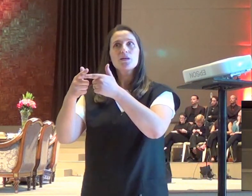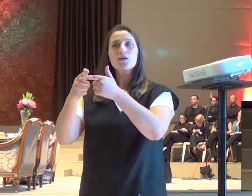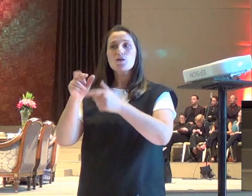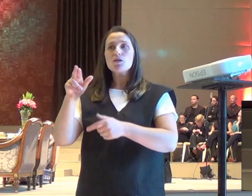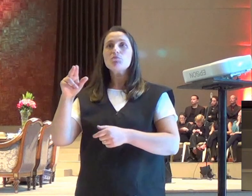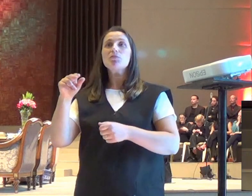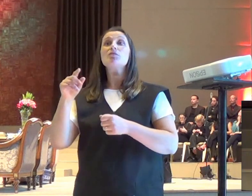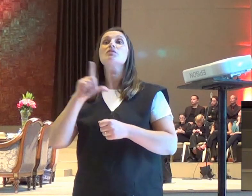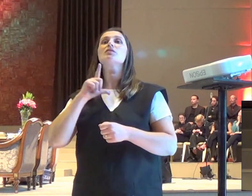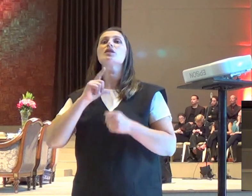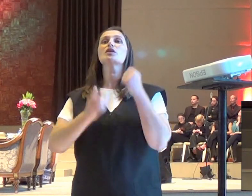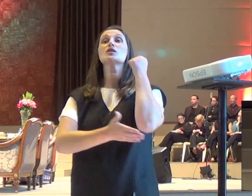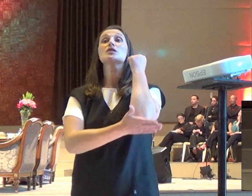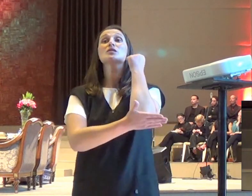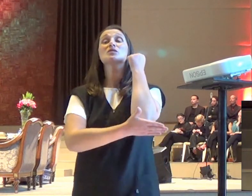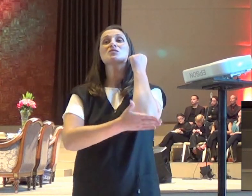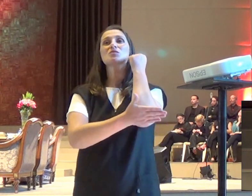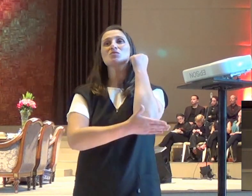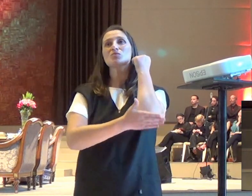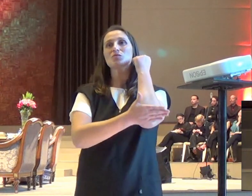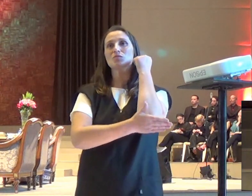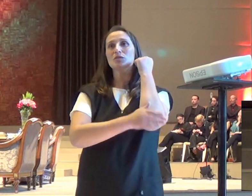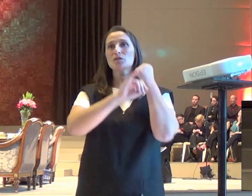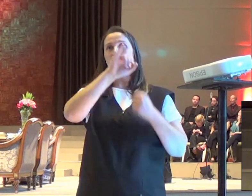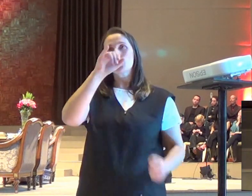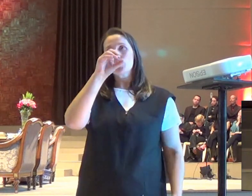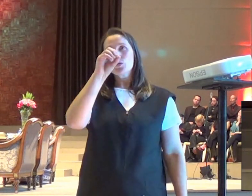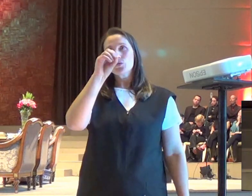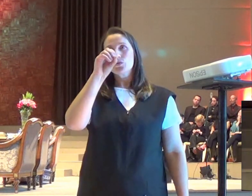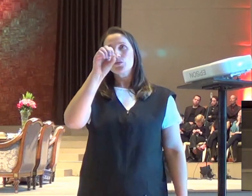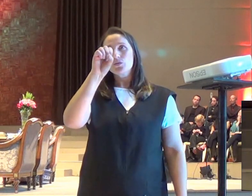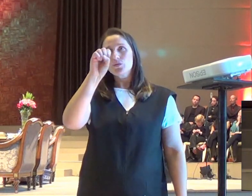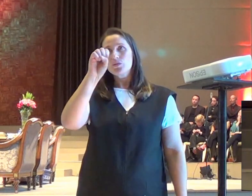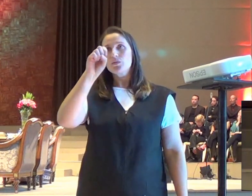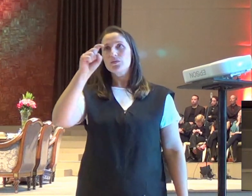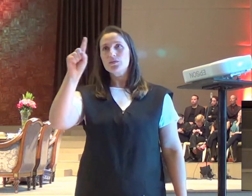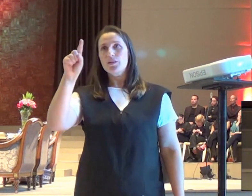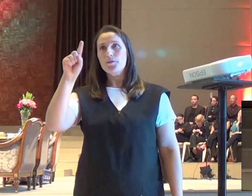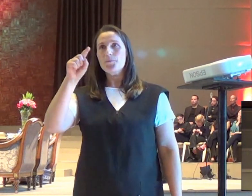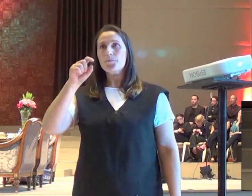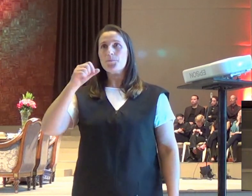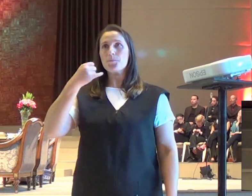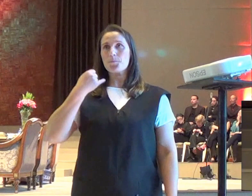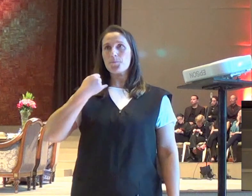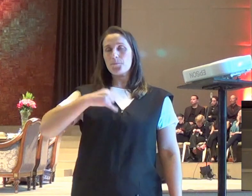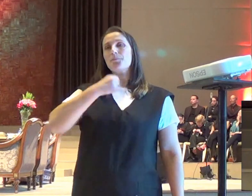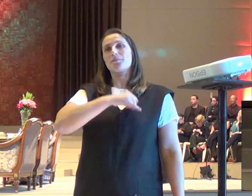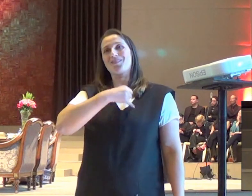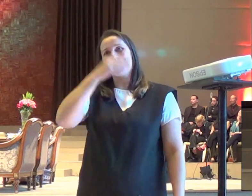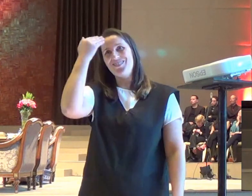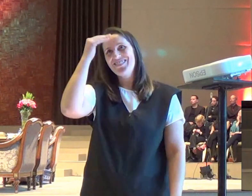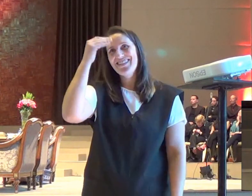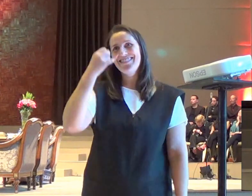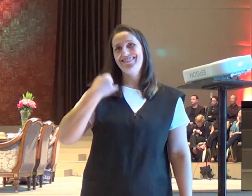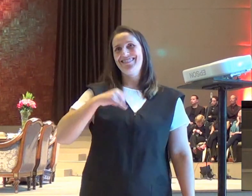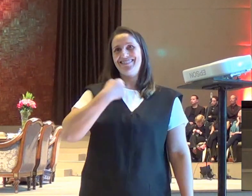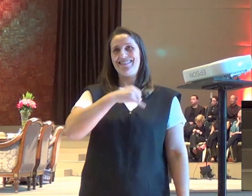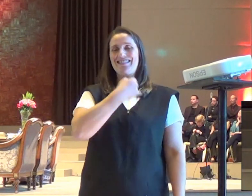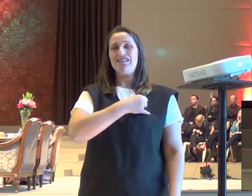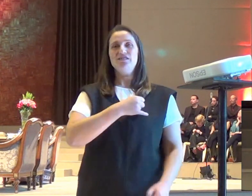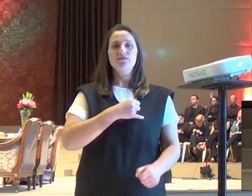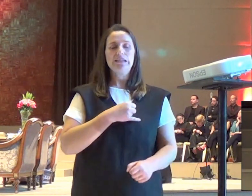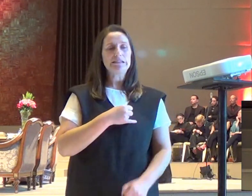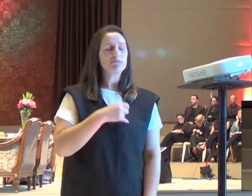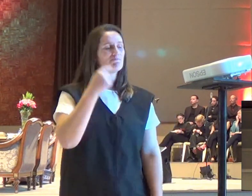José, ele viu, ficou pensando no assunto, mas não fez absolutamente